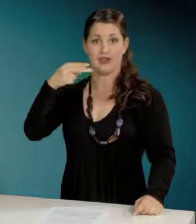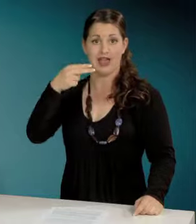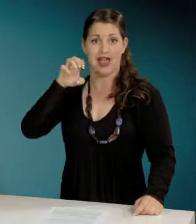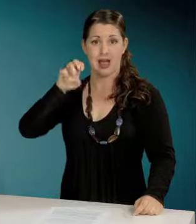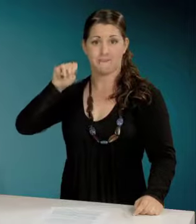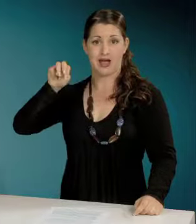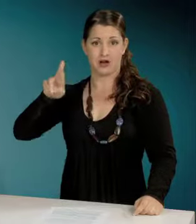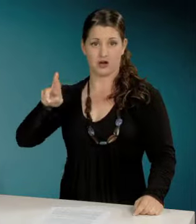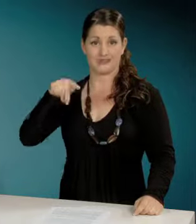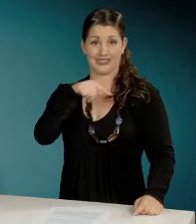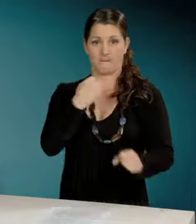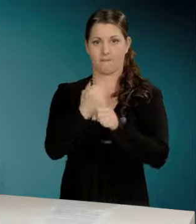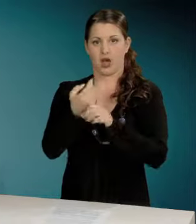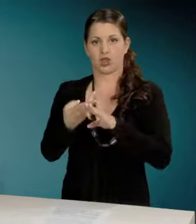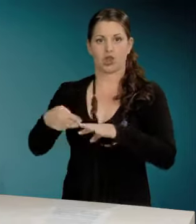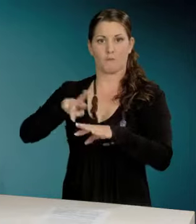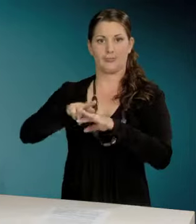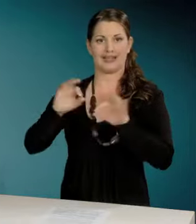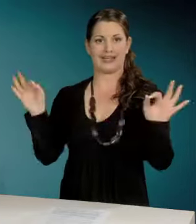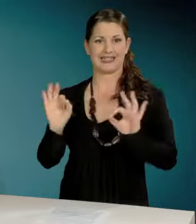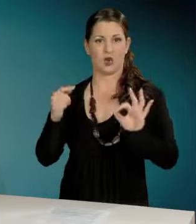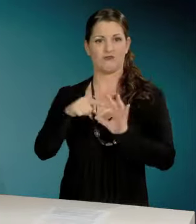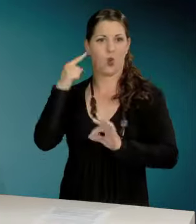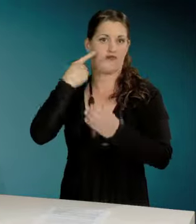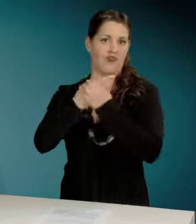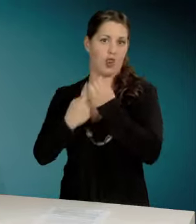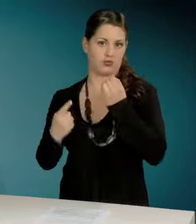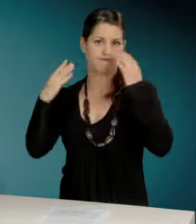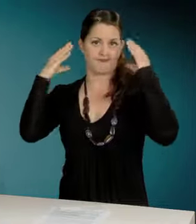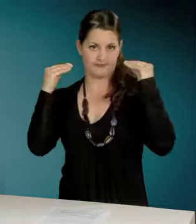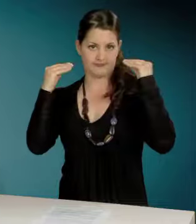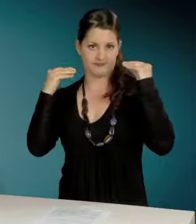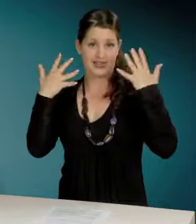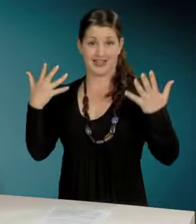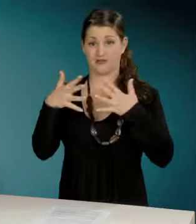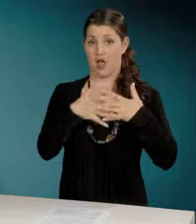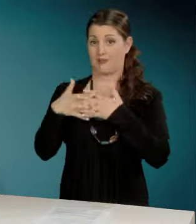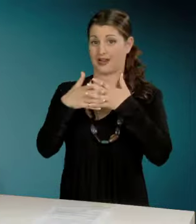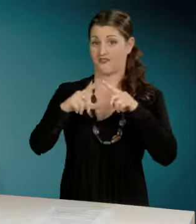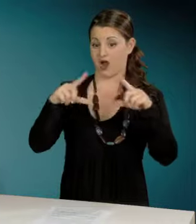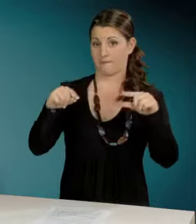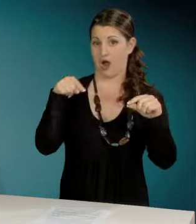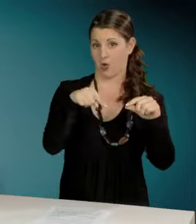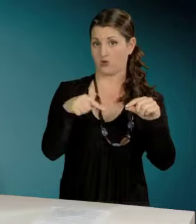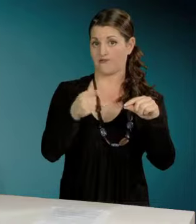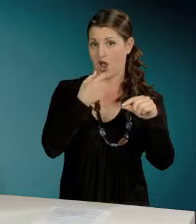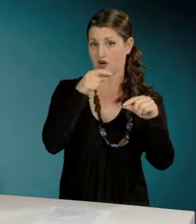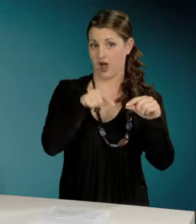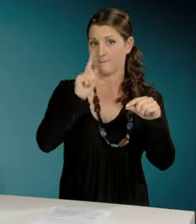enthält dieser verdoppelt das risiko für einen hörverlust nun muss in amerika der warnhinweis vor